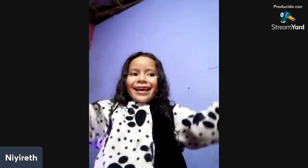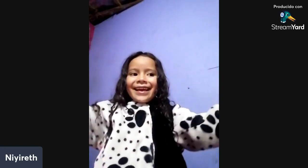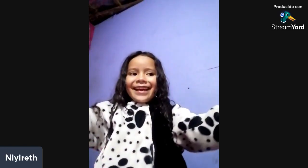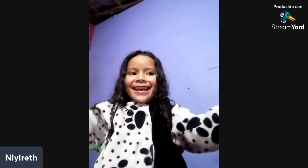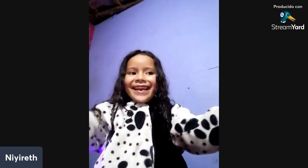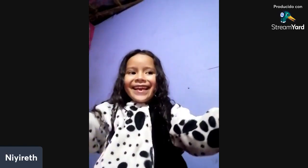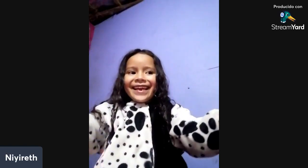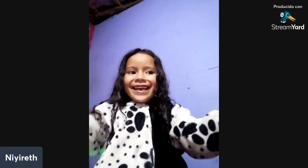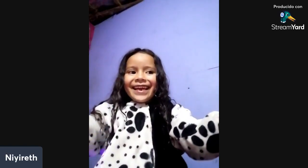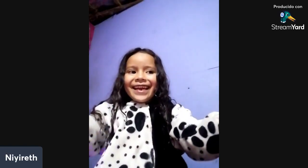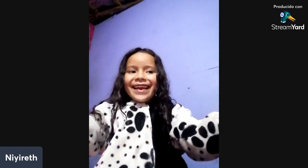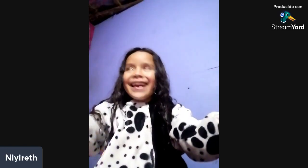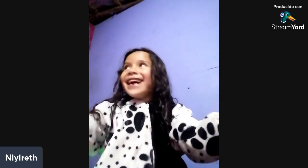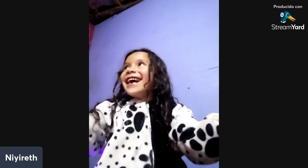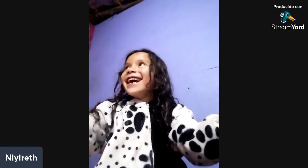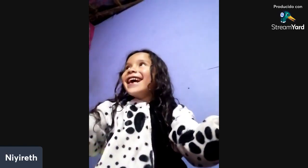Y hace así, vea, así.